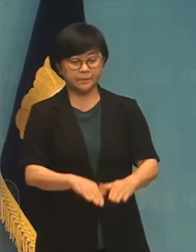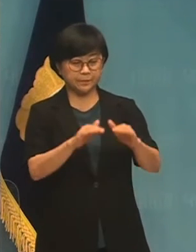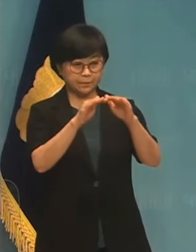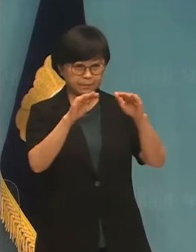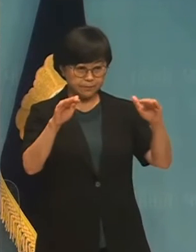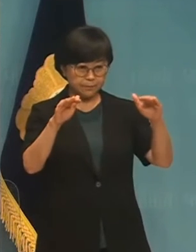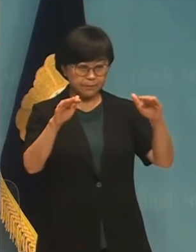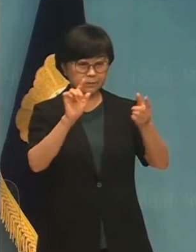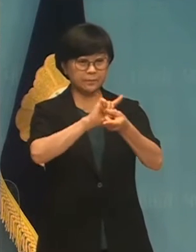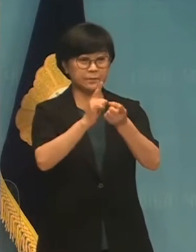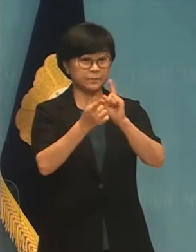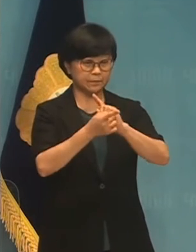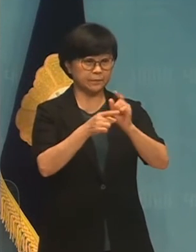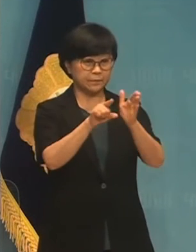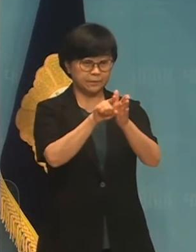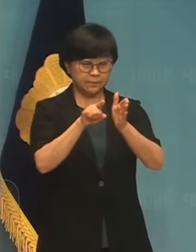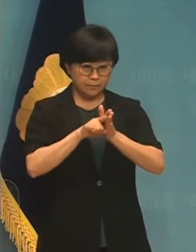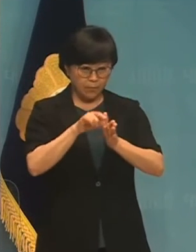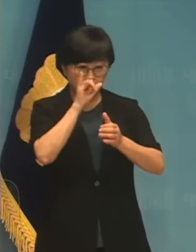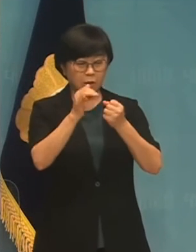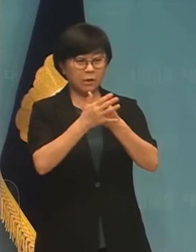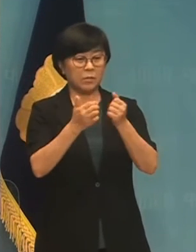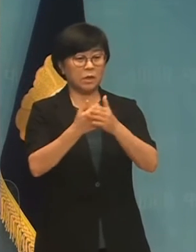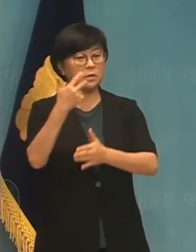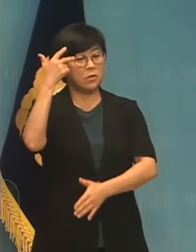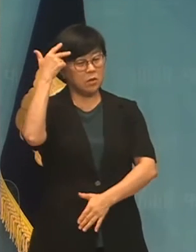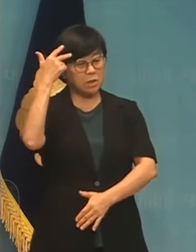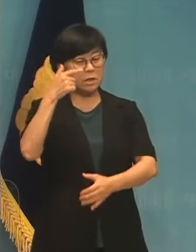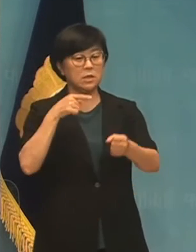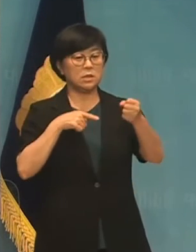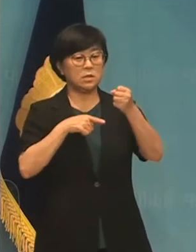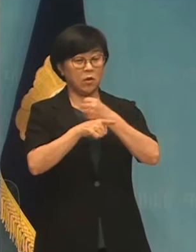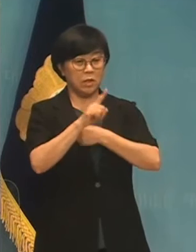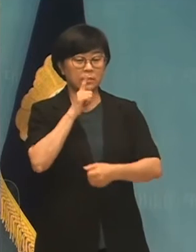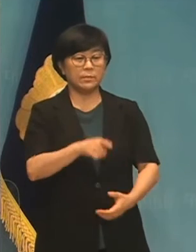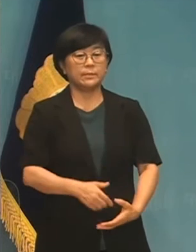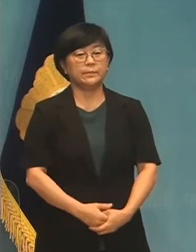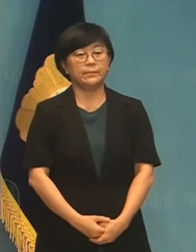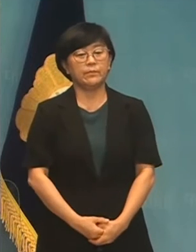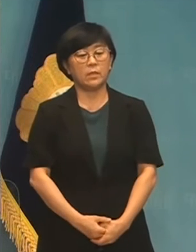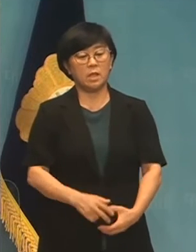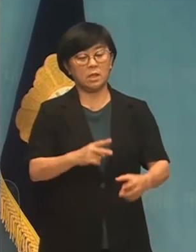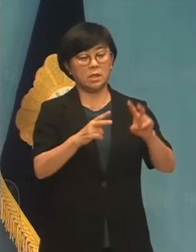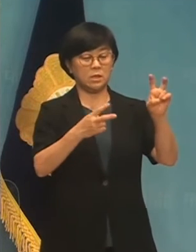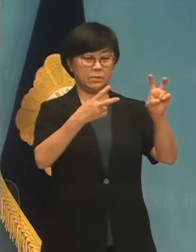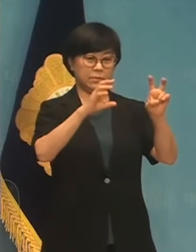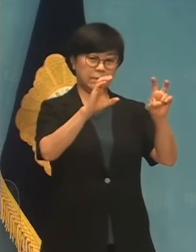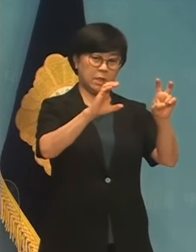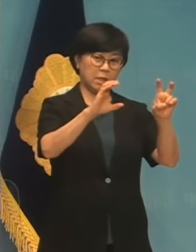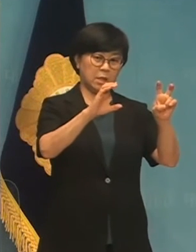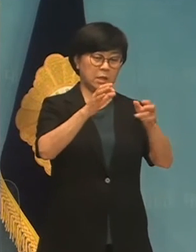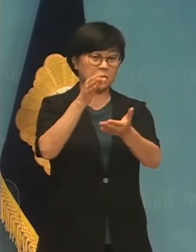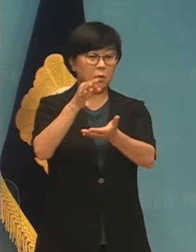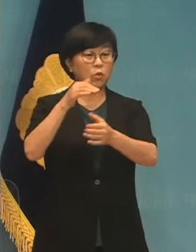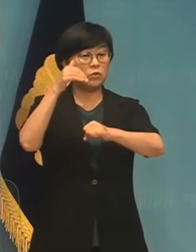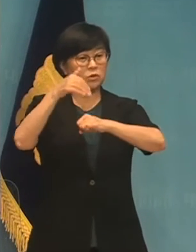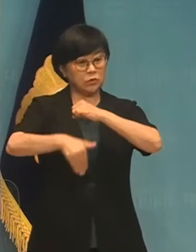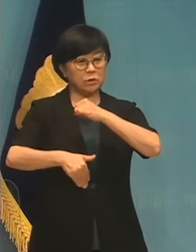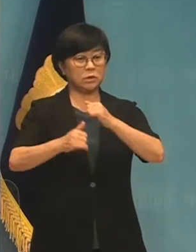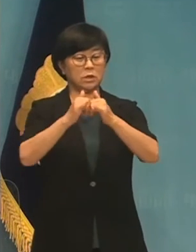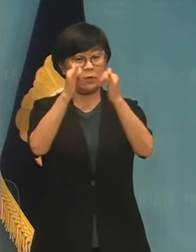평등한 상호 의존성의 정신이 돌봄 사회의 전위입니다. 지난 20세기 자본주의 사회의